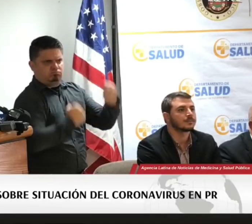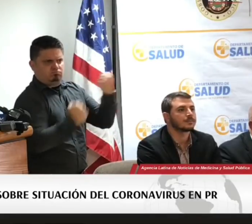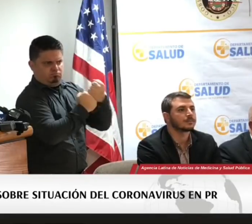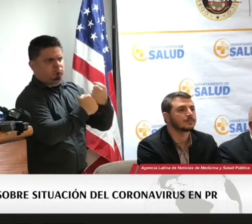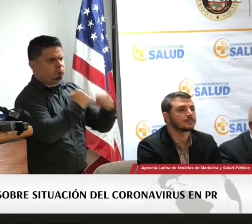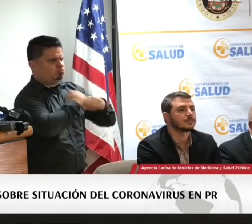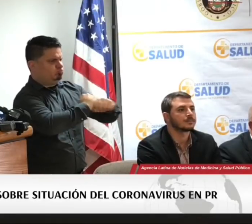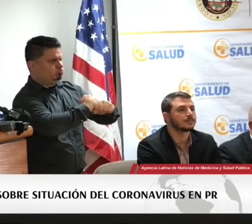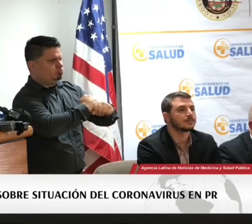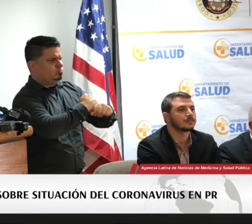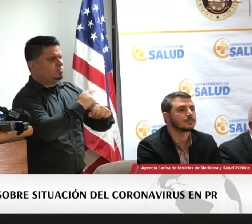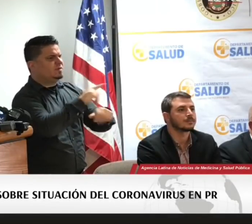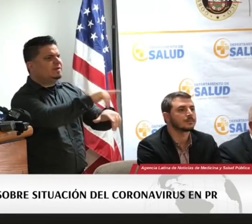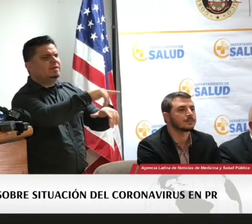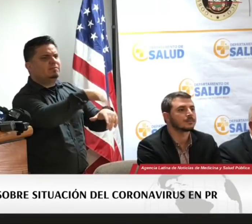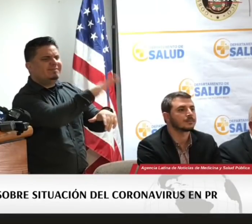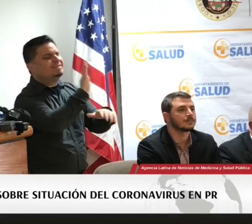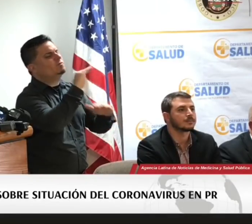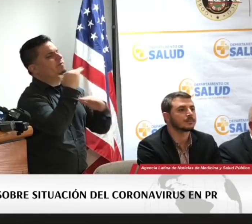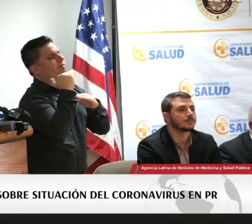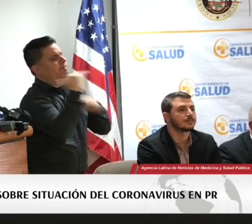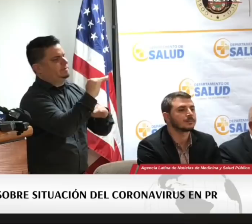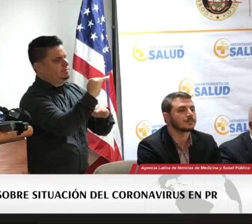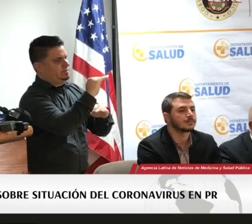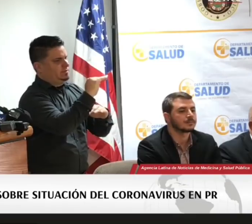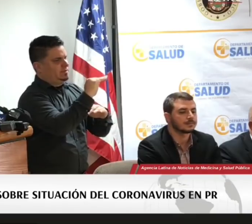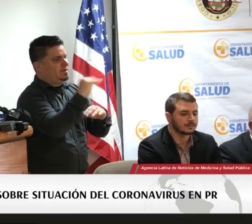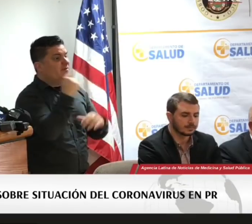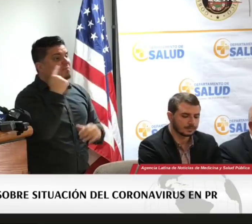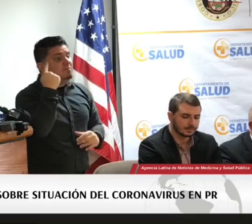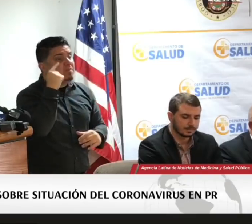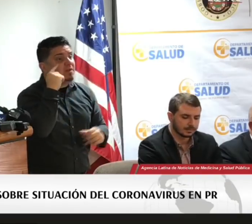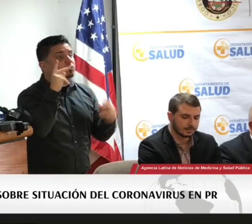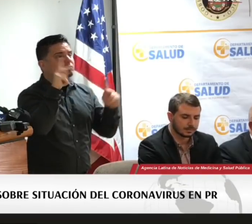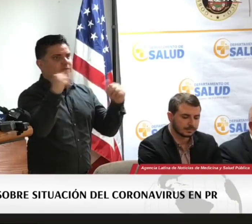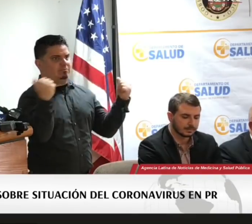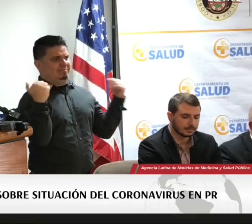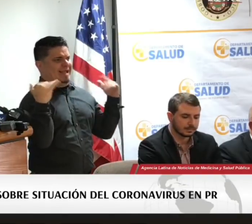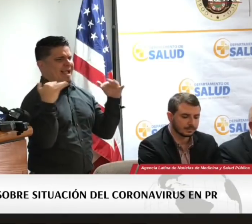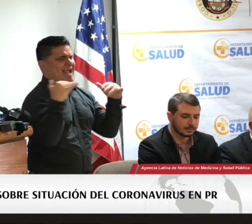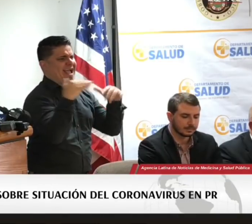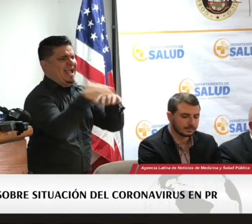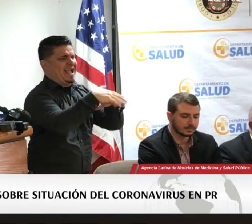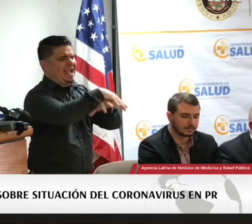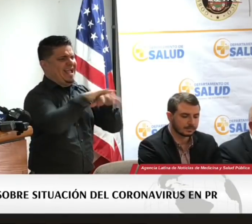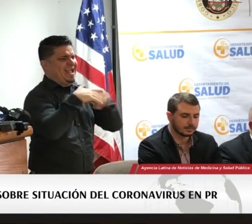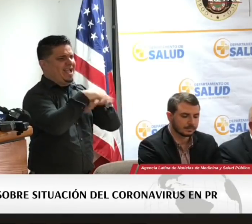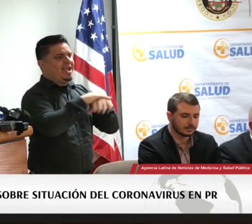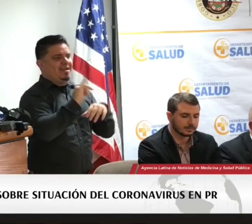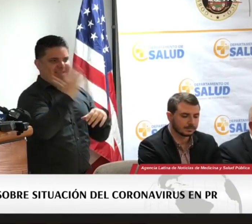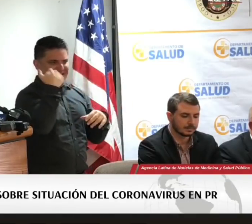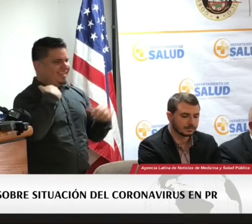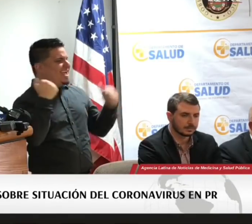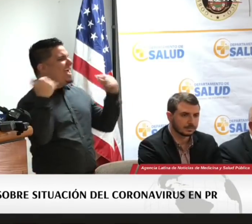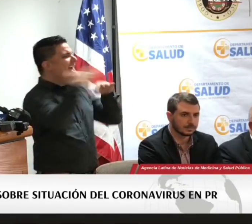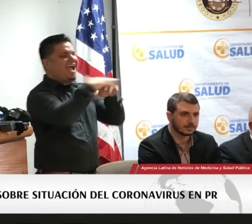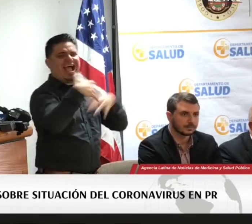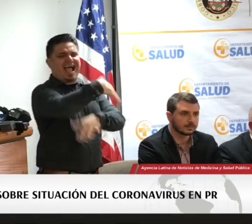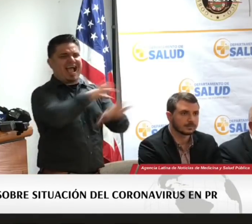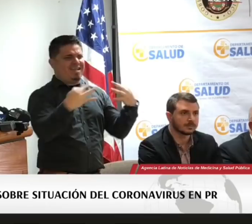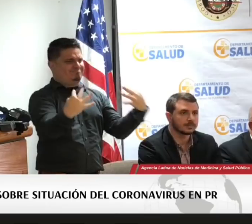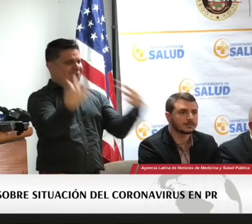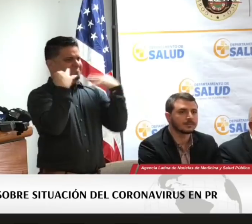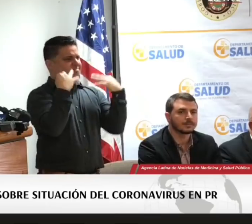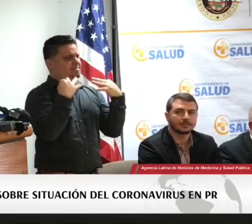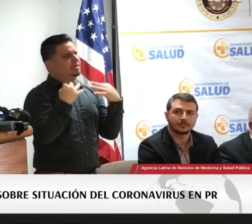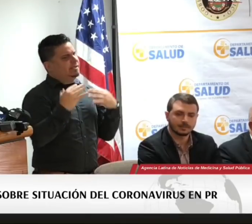sean de donde haya muchas personas, como han sido todas las que yo he estado. Pero, de todas maneras, lo más